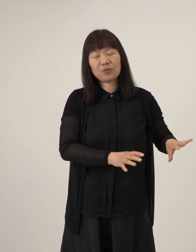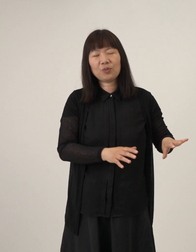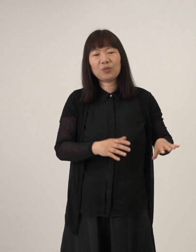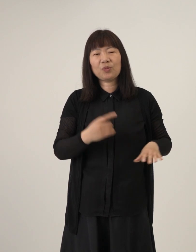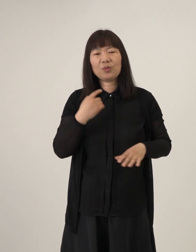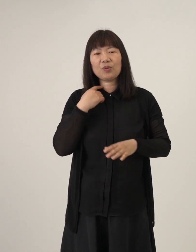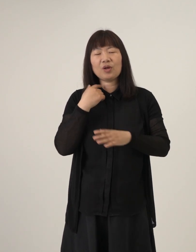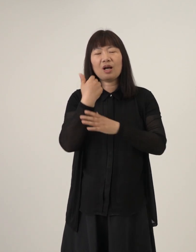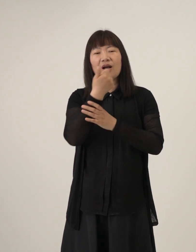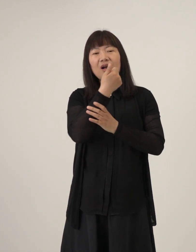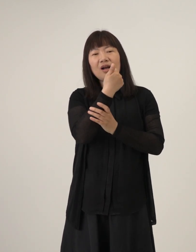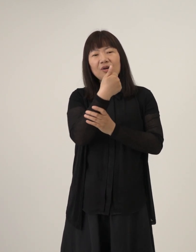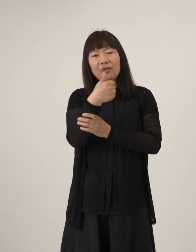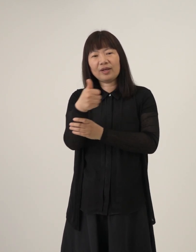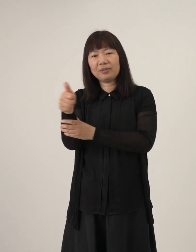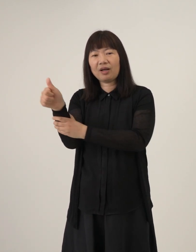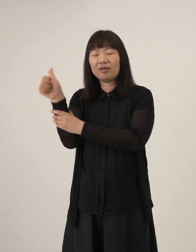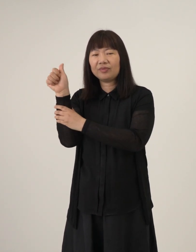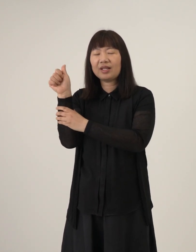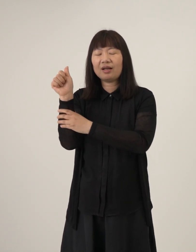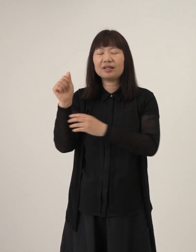버림받고